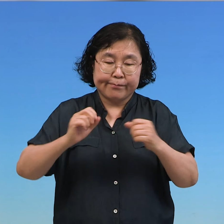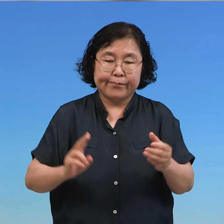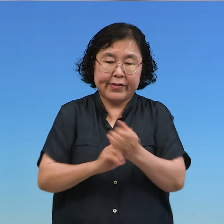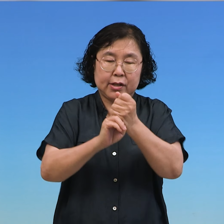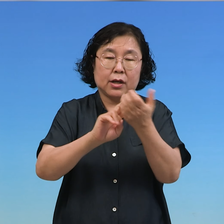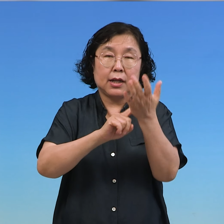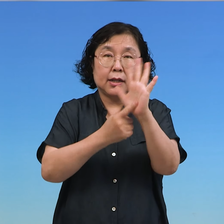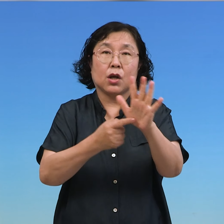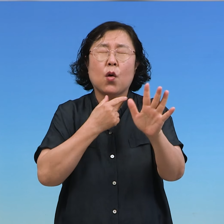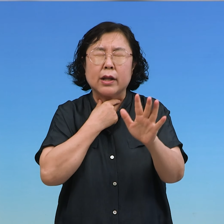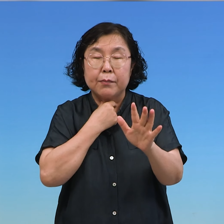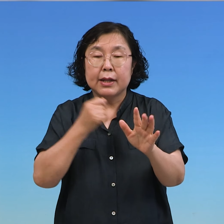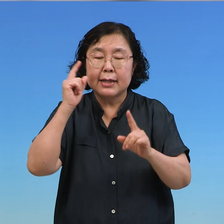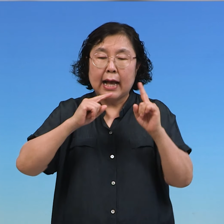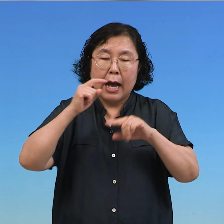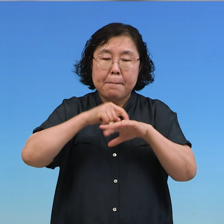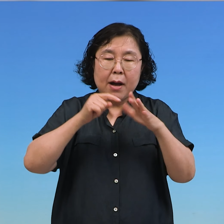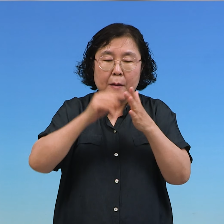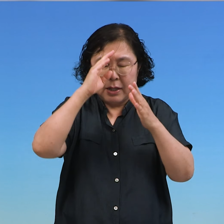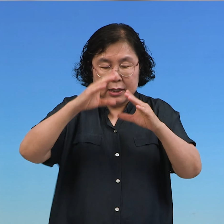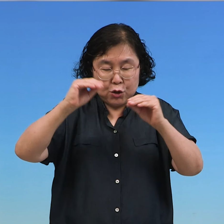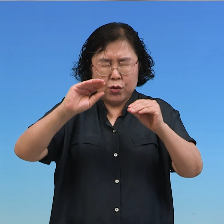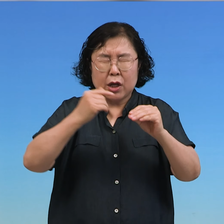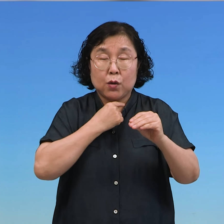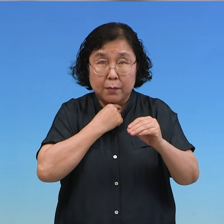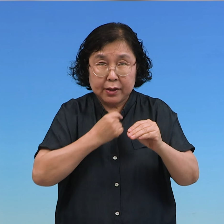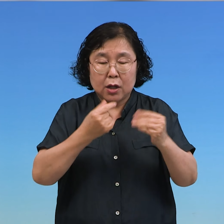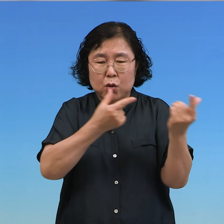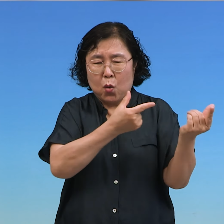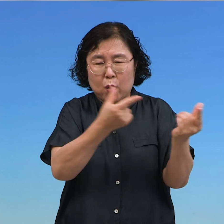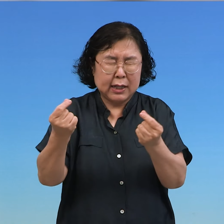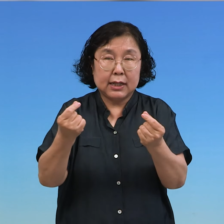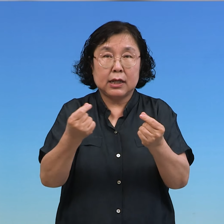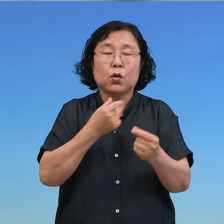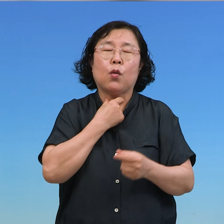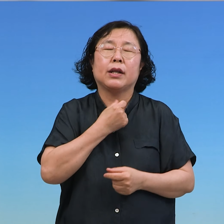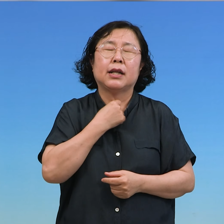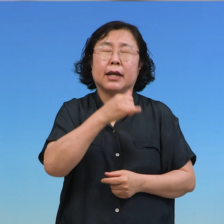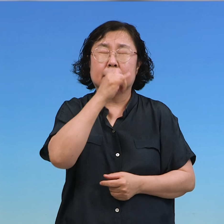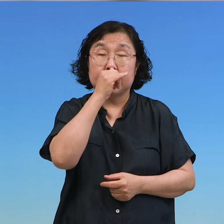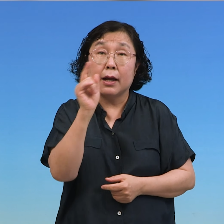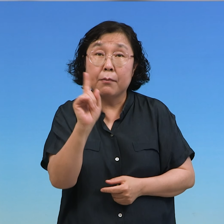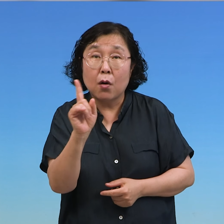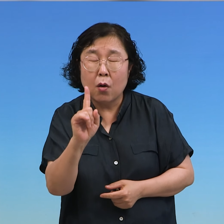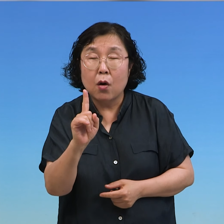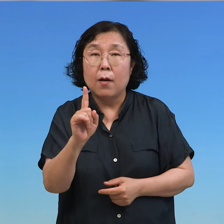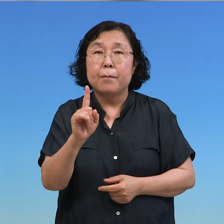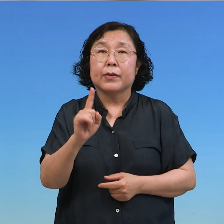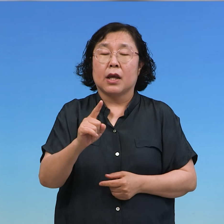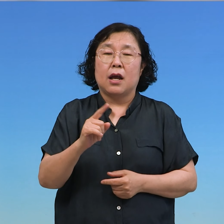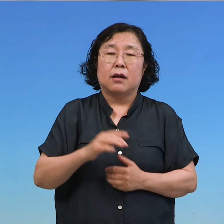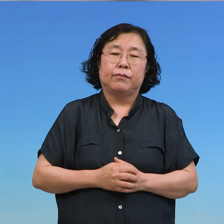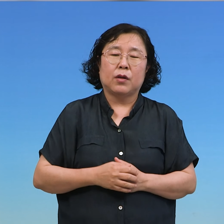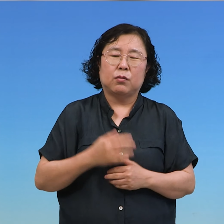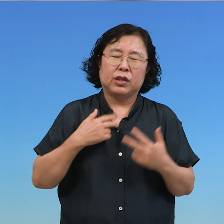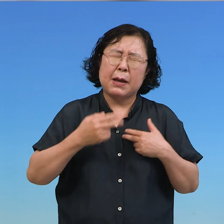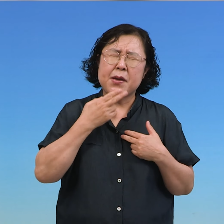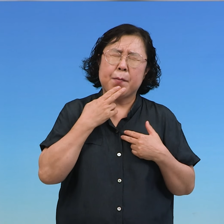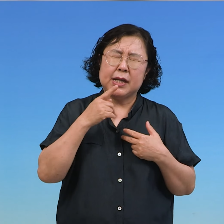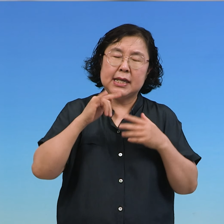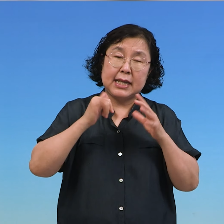치유되는 능력이 일어나길 원합니다 그와 똑같이 소원합니다 이렇게 살만 나지